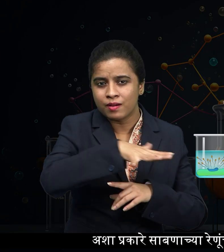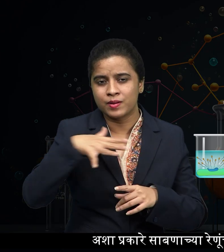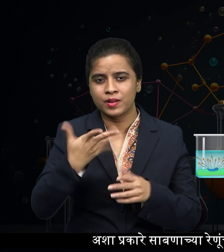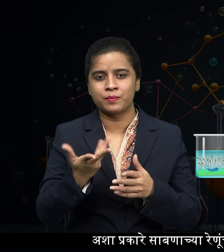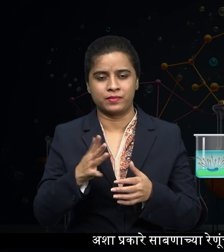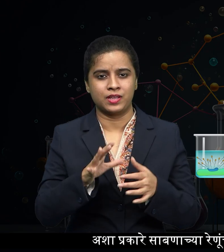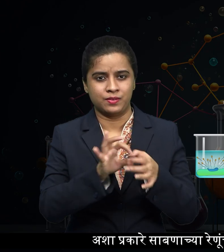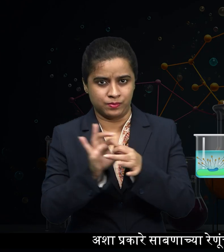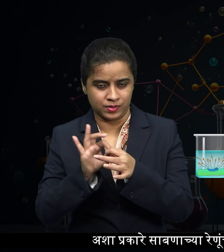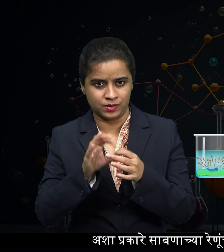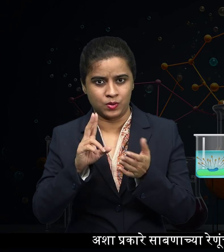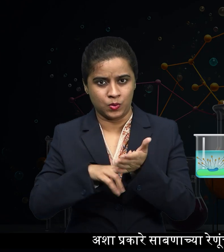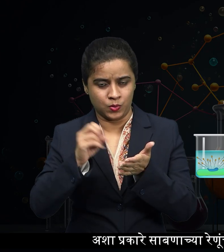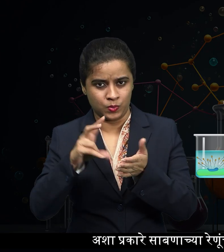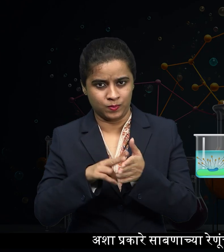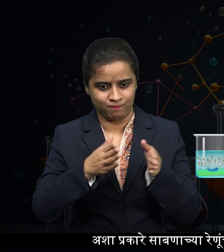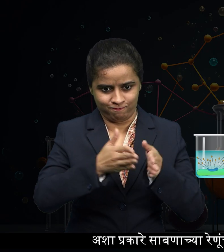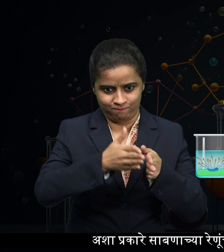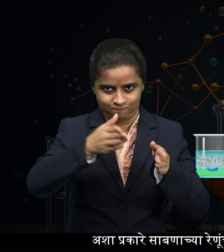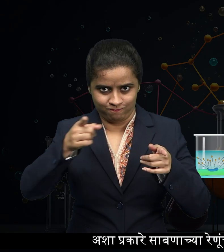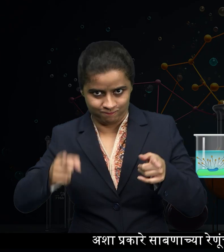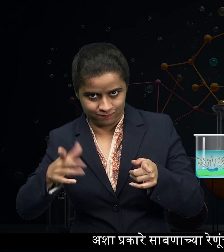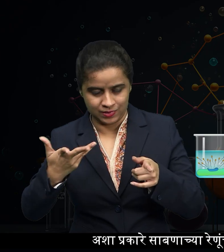अशा प्रकारे साबणाच्या रेणूंच्या नॉन ध्रुवीय